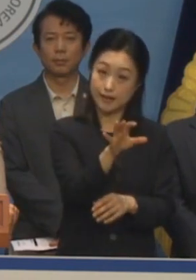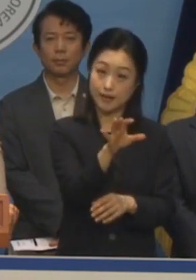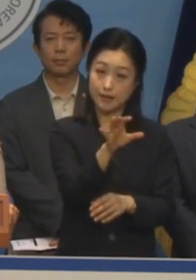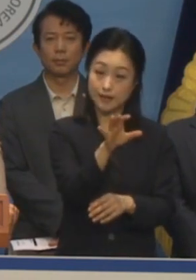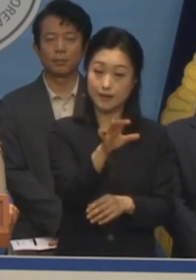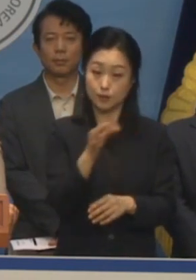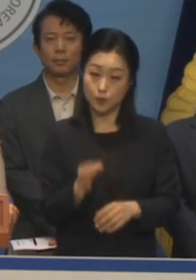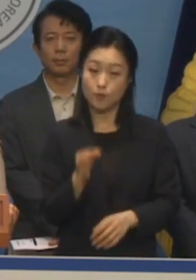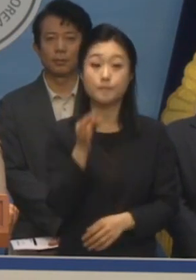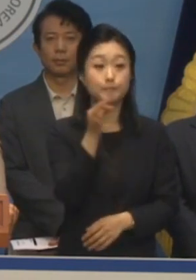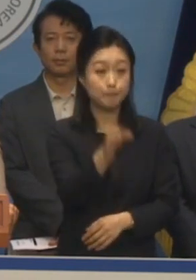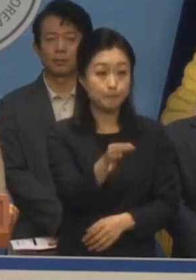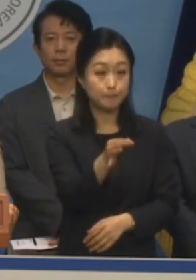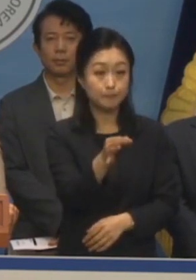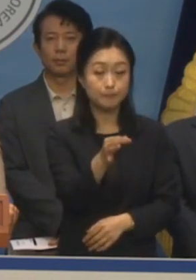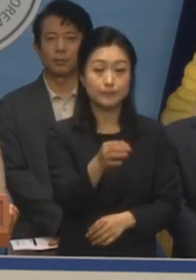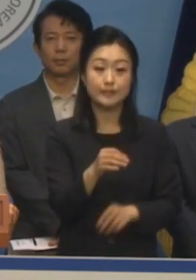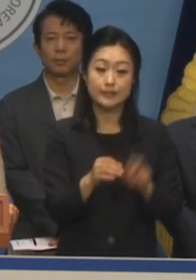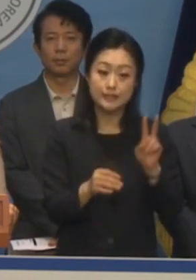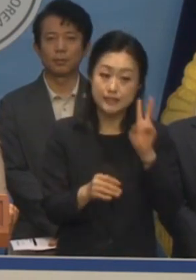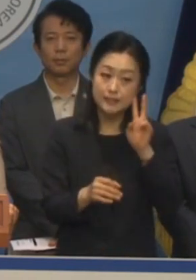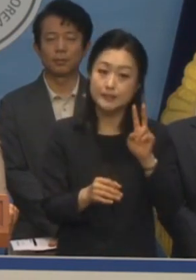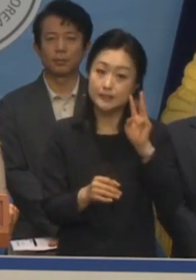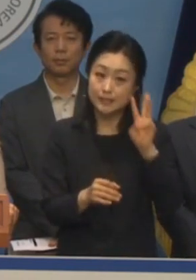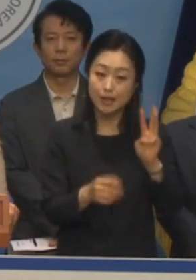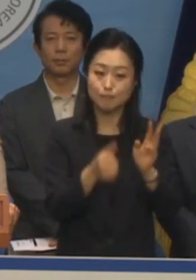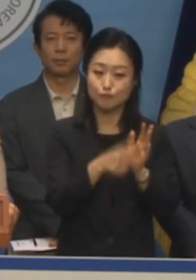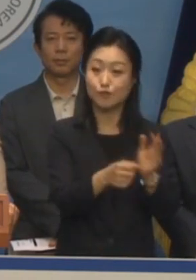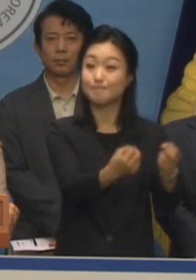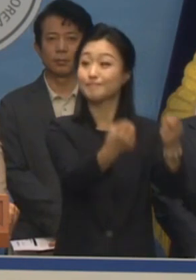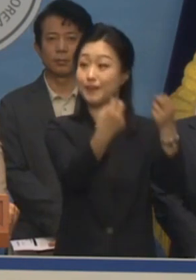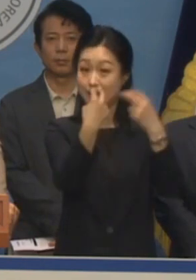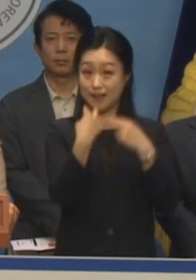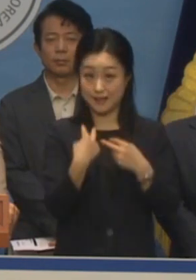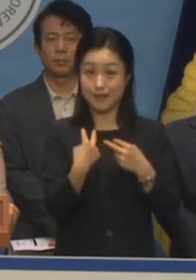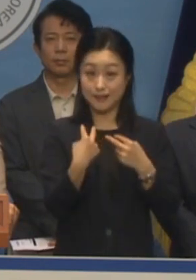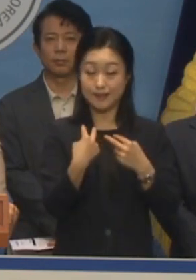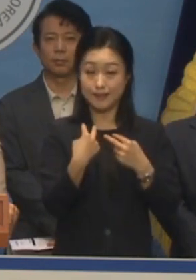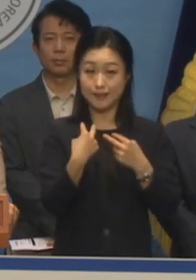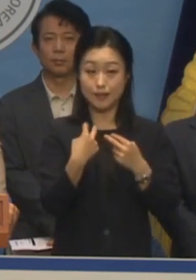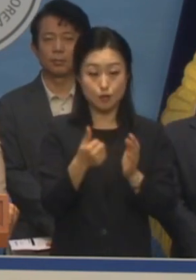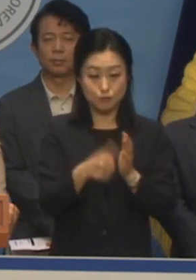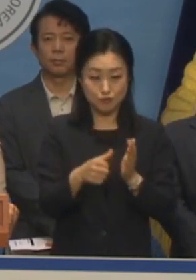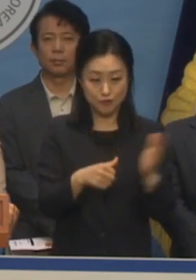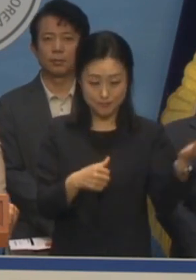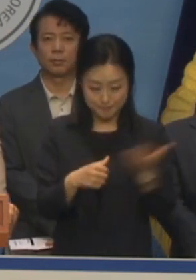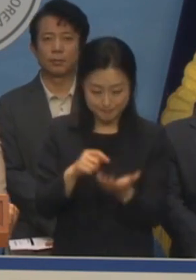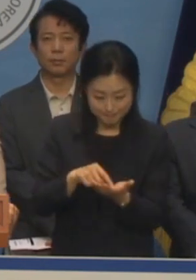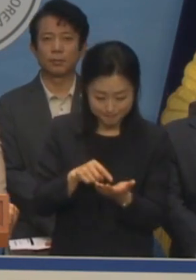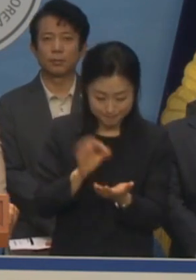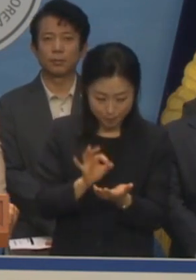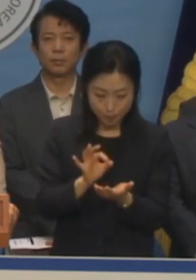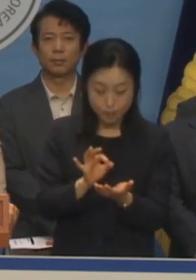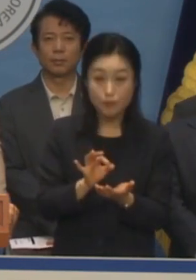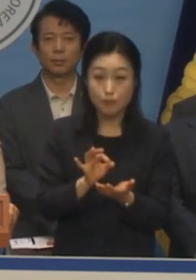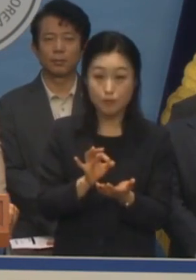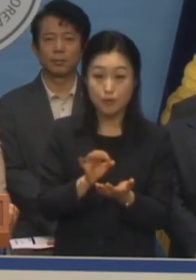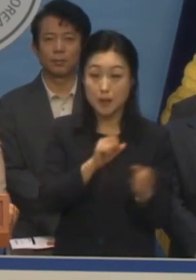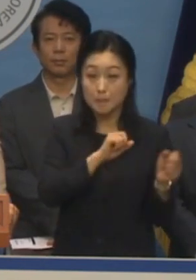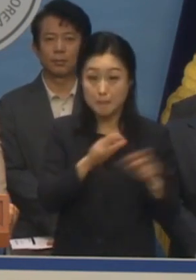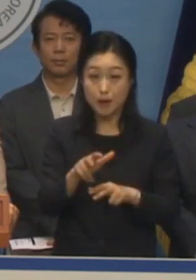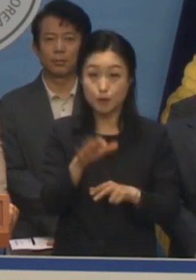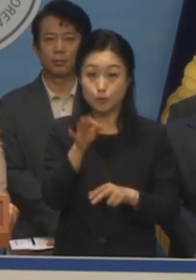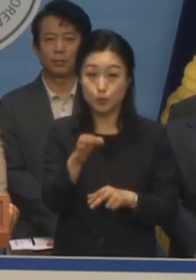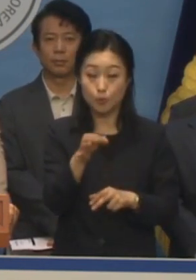하고 대금을 지급한 경우에 한 2, 3일 있으면 이제 물건을 배송받게 됩니다. 물건을 배송받게 되면 바로 대금이 판매자한테